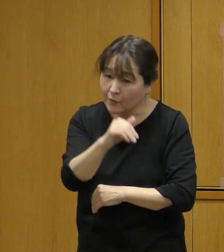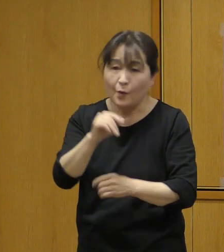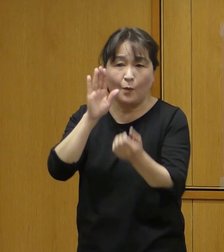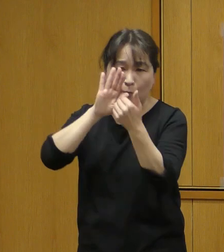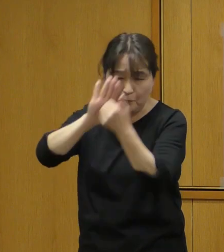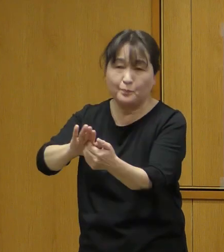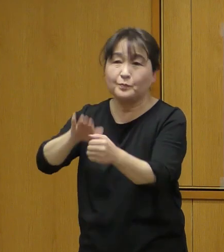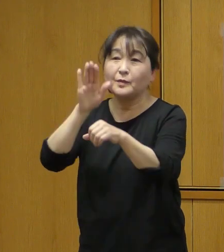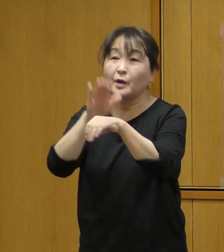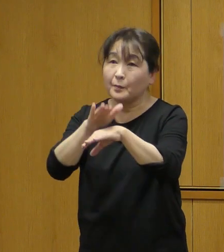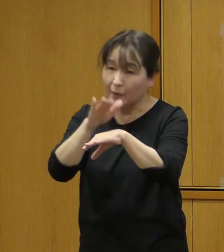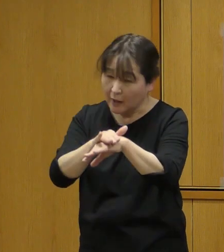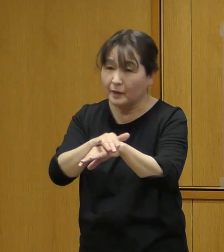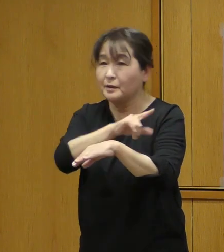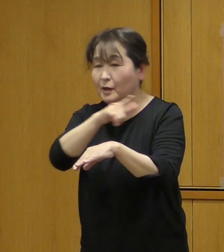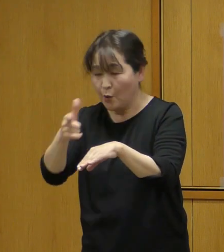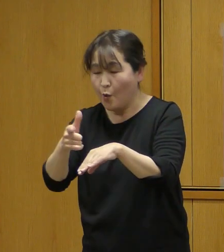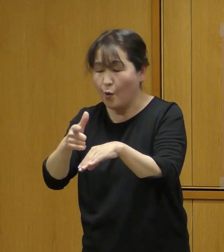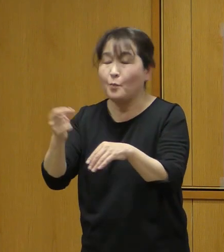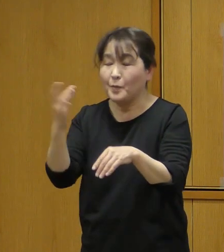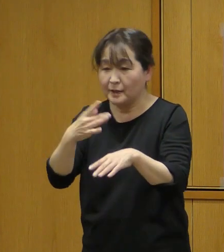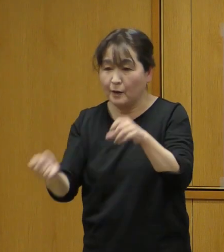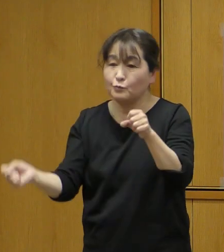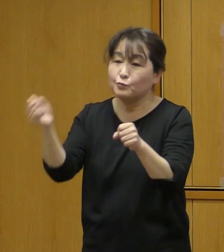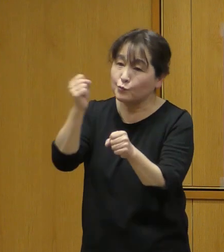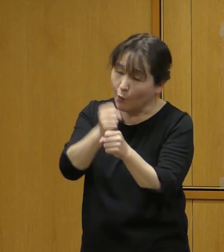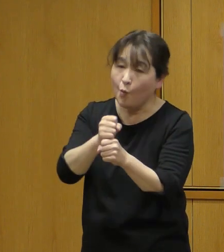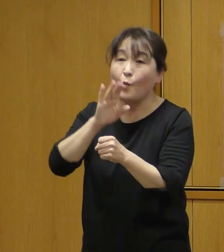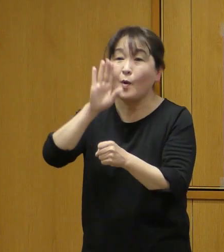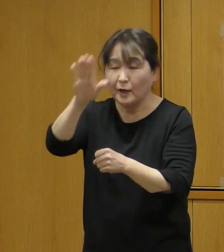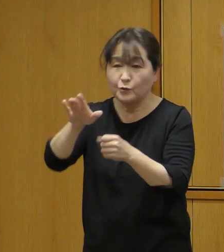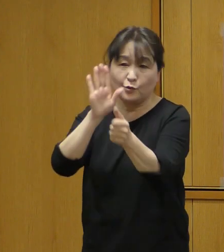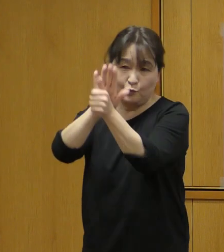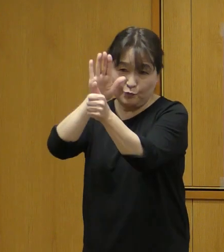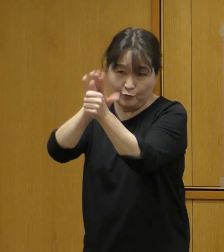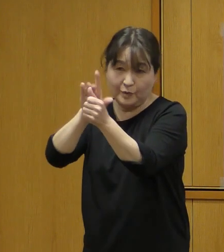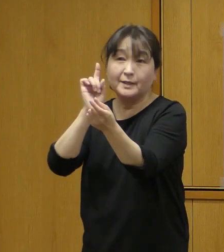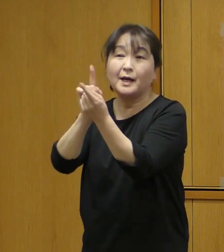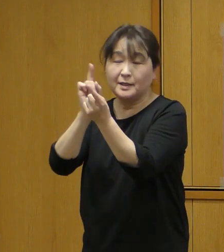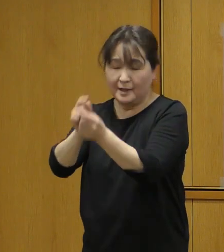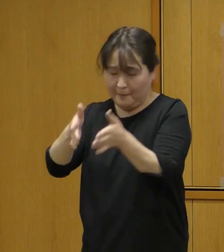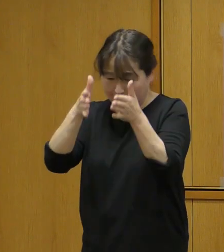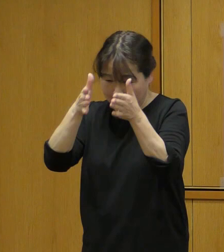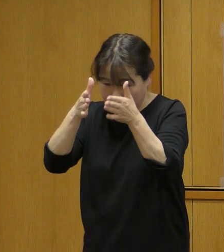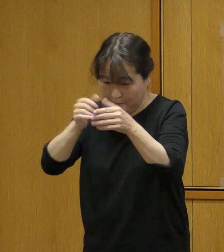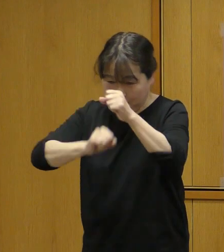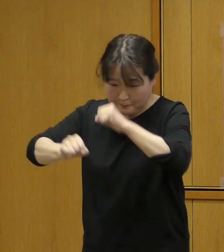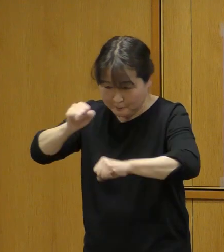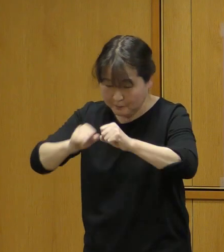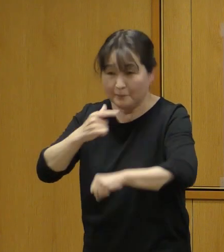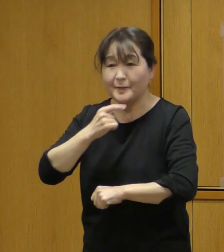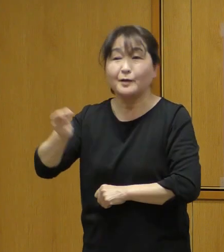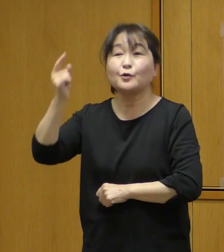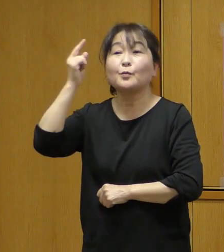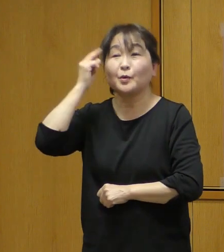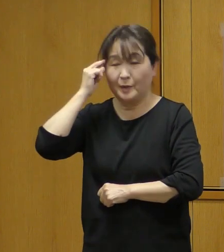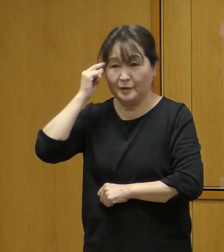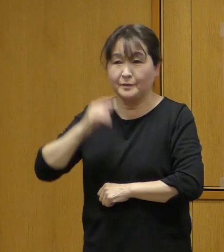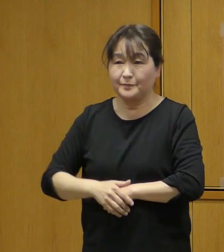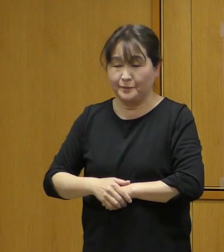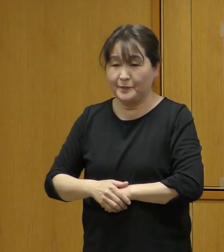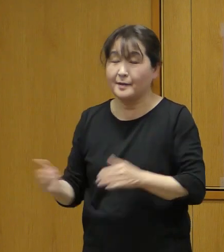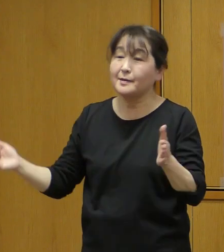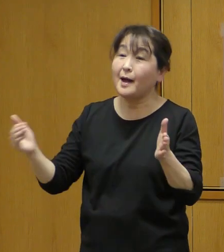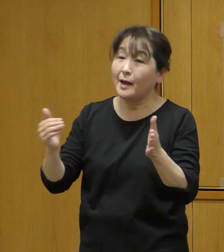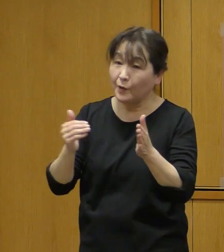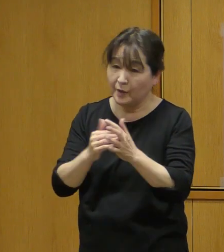後の復興事業等について全庁的な検討を進めているところでございます。最